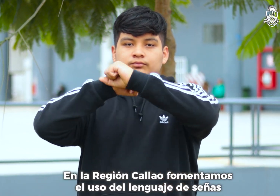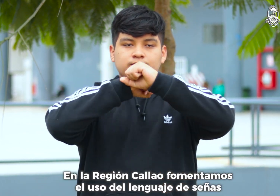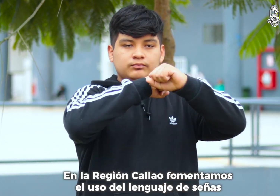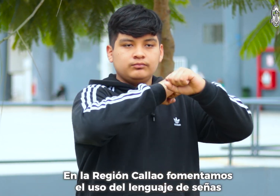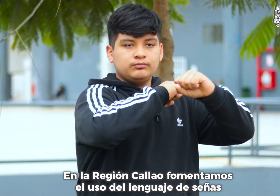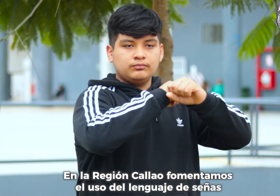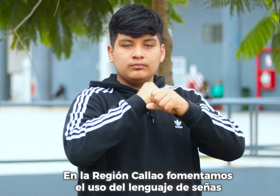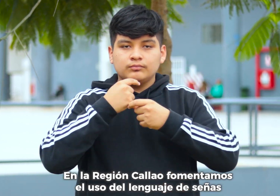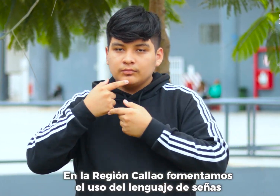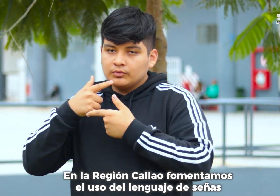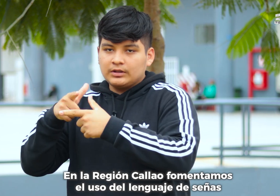de señas.